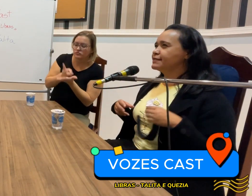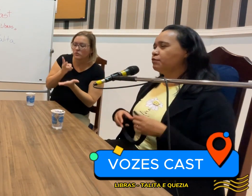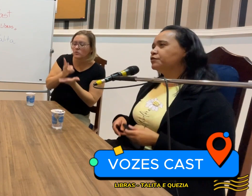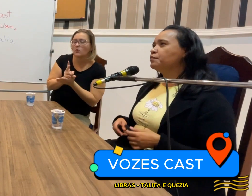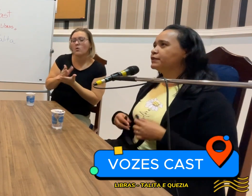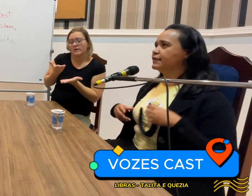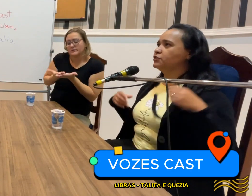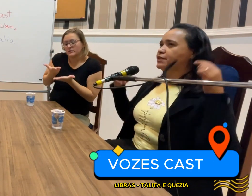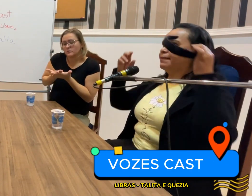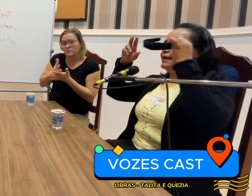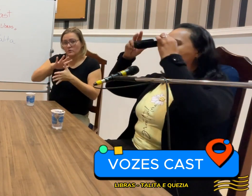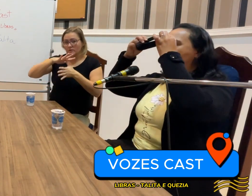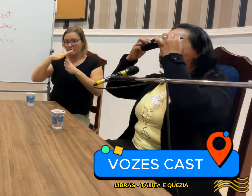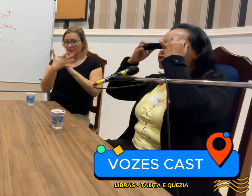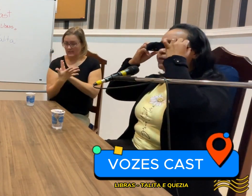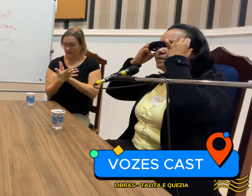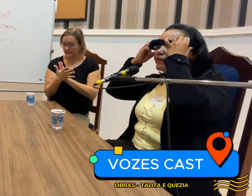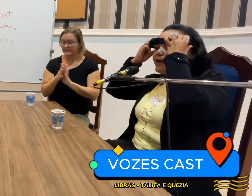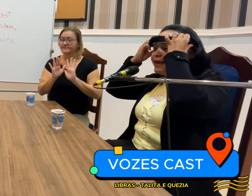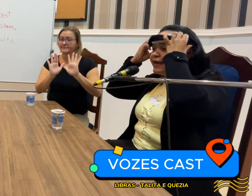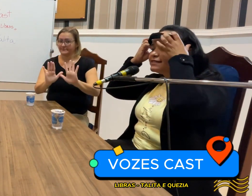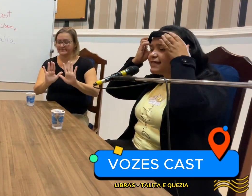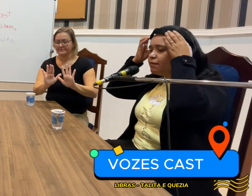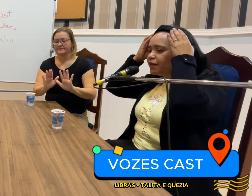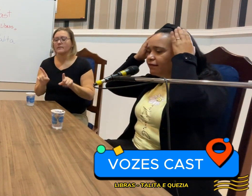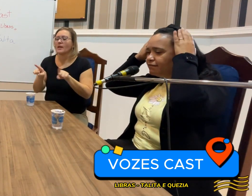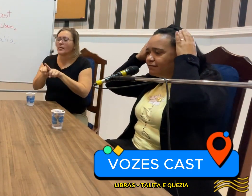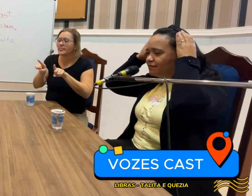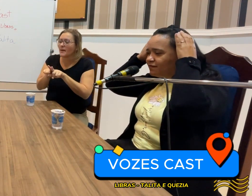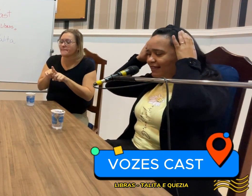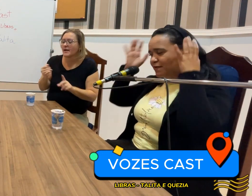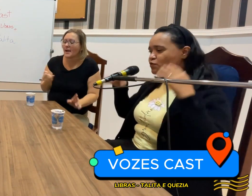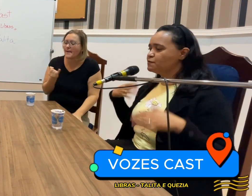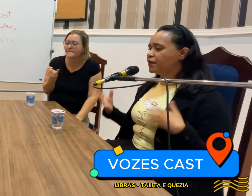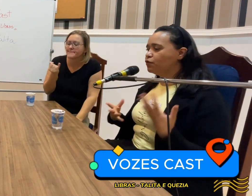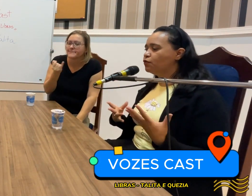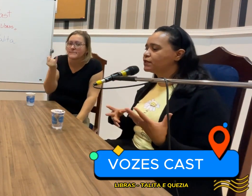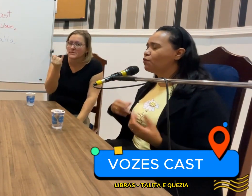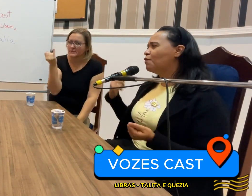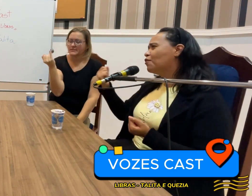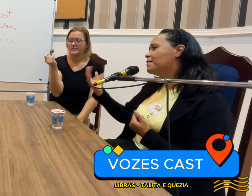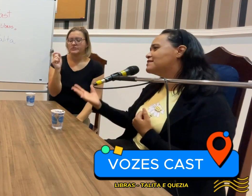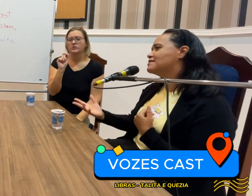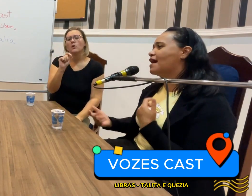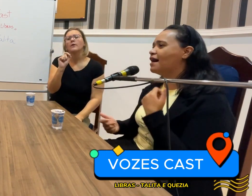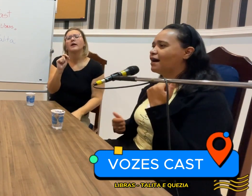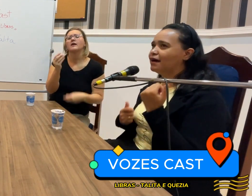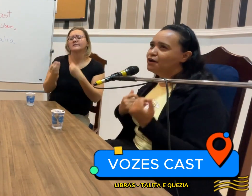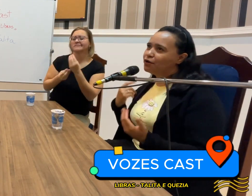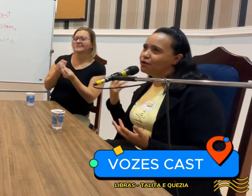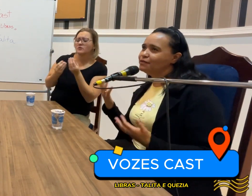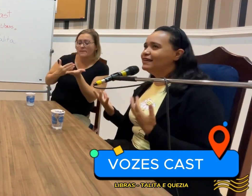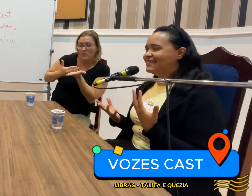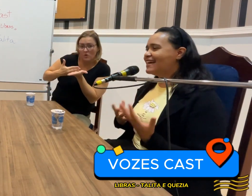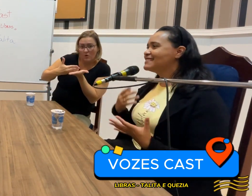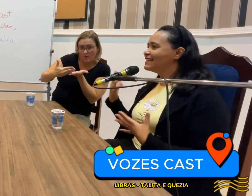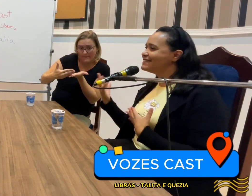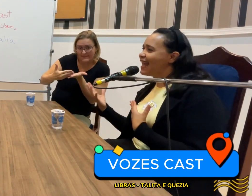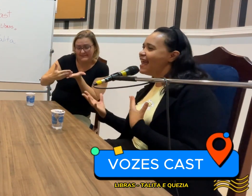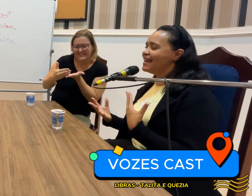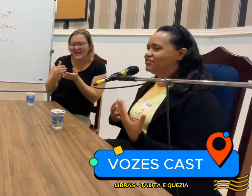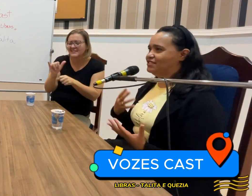Uma coisa que é muito importante também, que a gente sempre... As pessoas perguntam como começar, como,